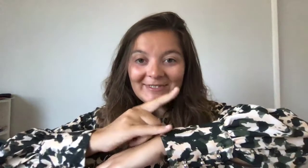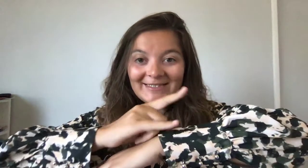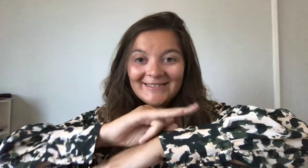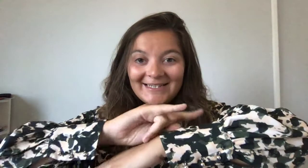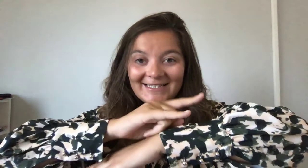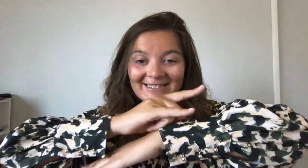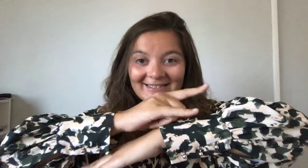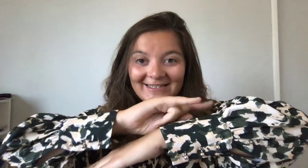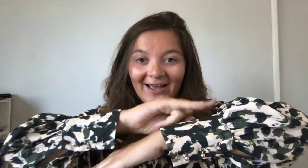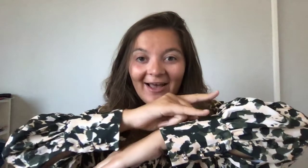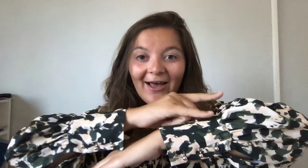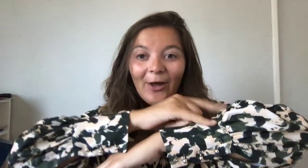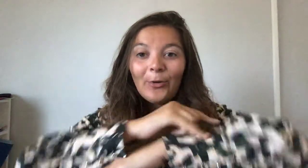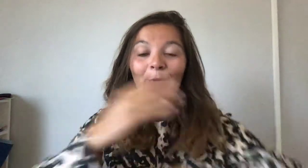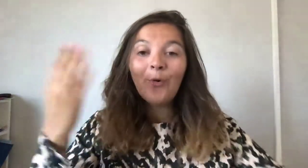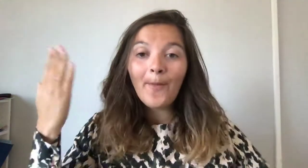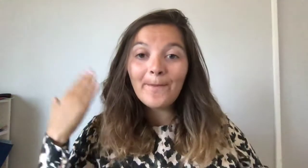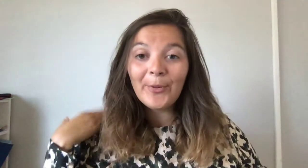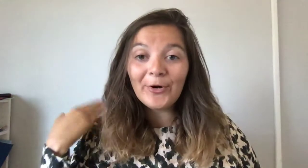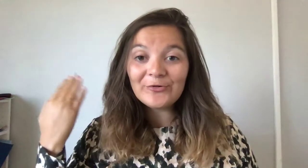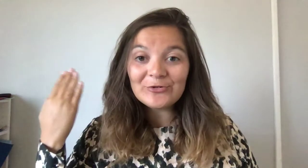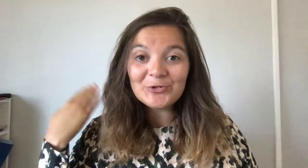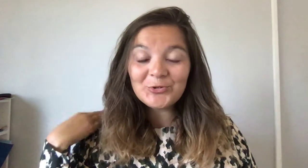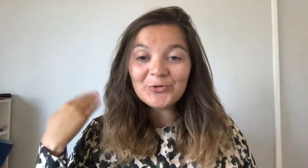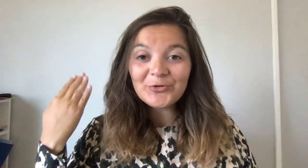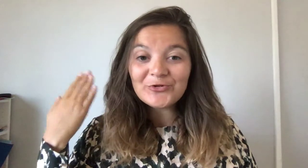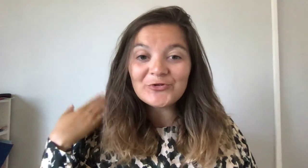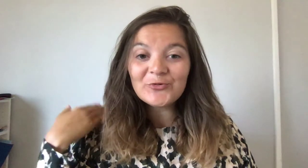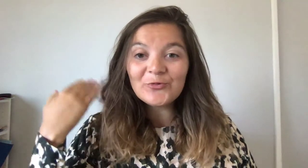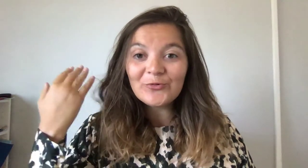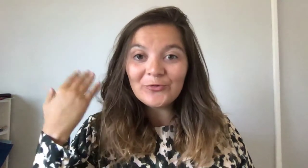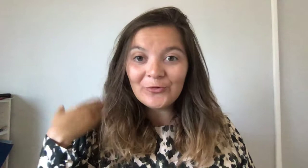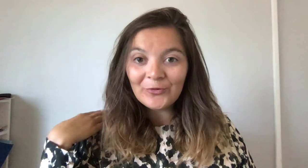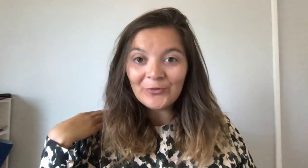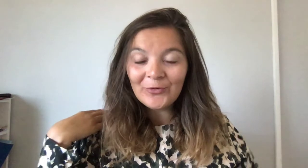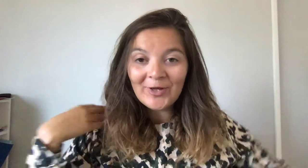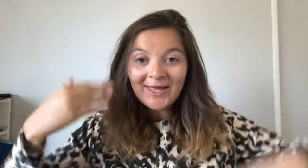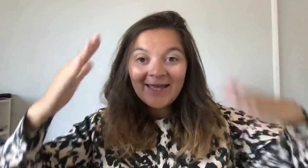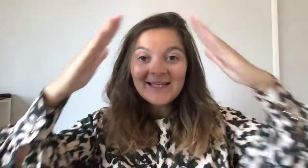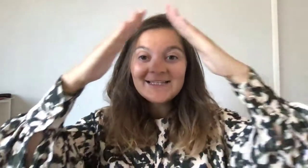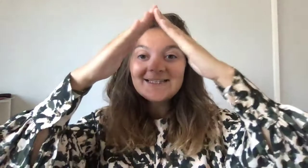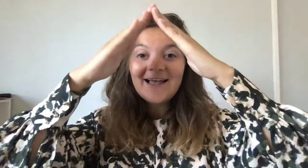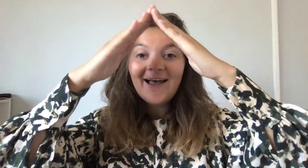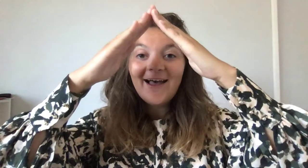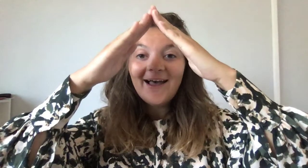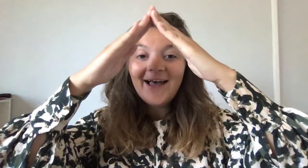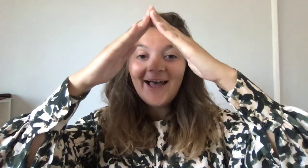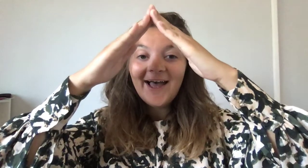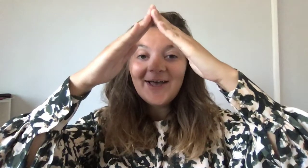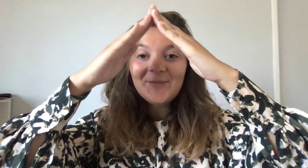Petit escargot porte sur son dos sa